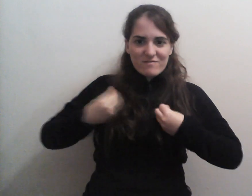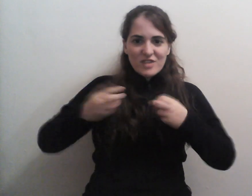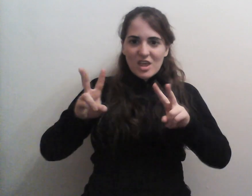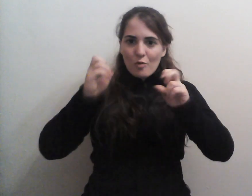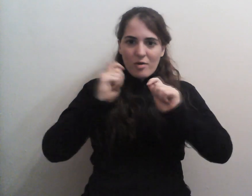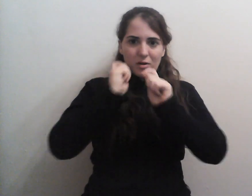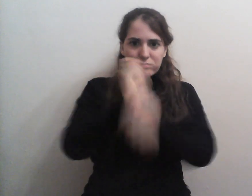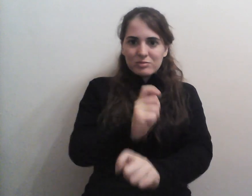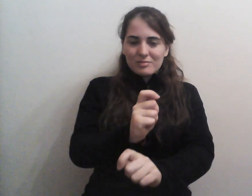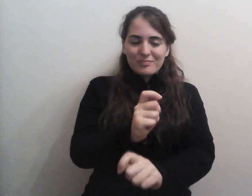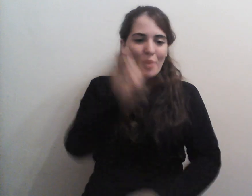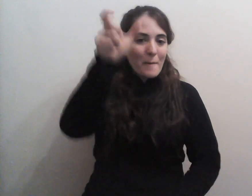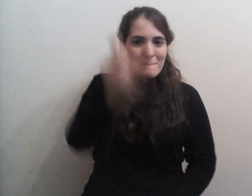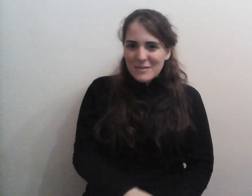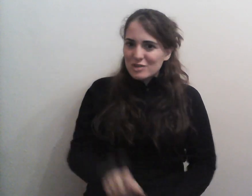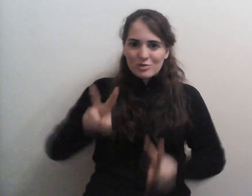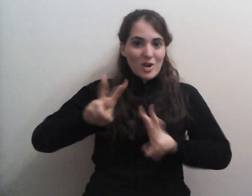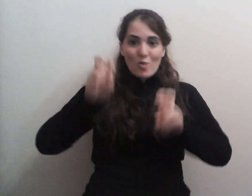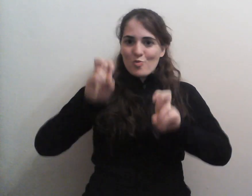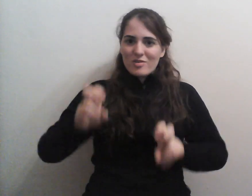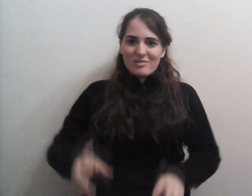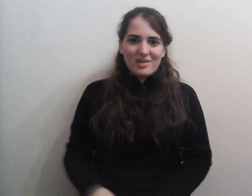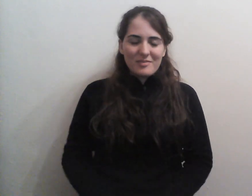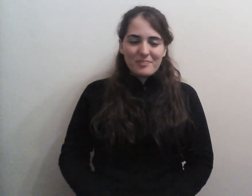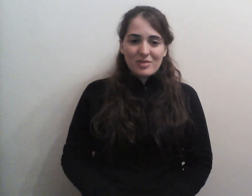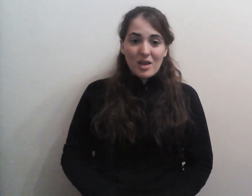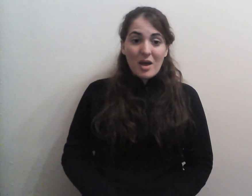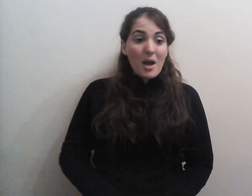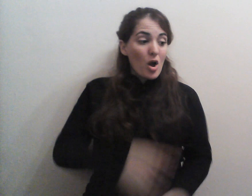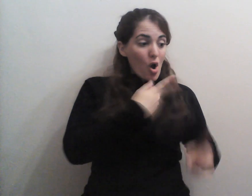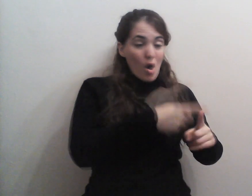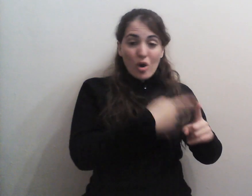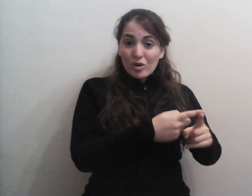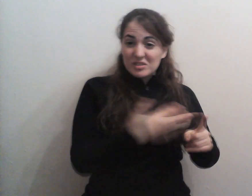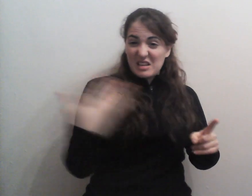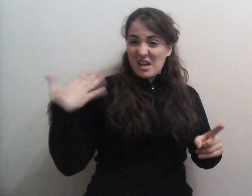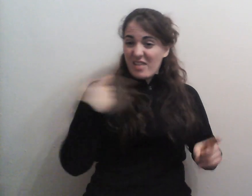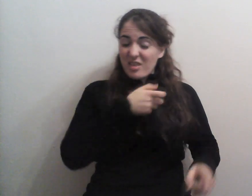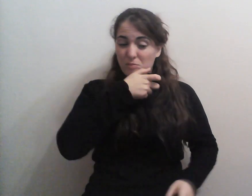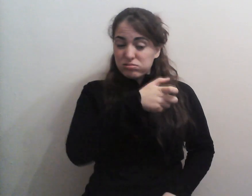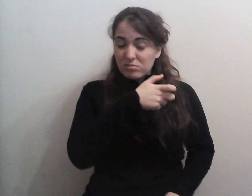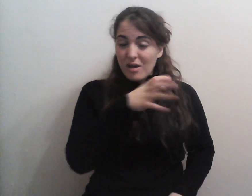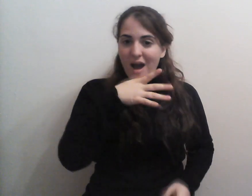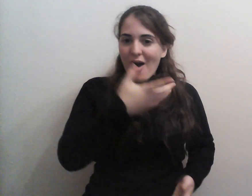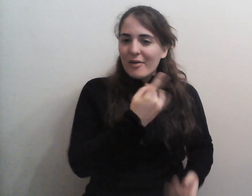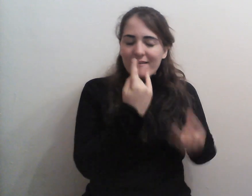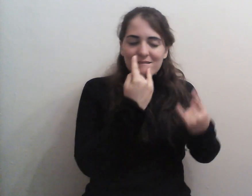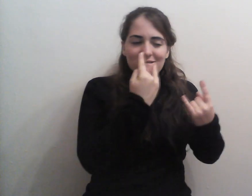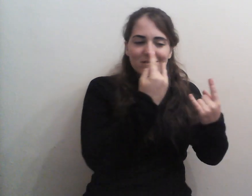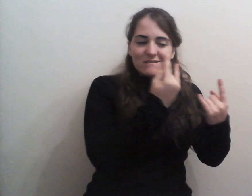persona, y ahora te deleitas en cosas que antes odiabas, y ahora odias cosas que antes amabas. ¿Cómo